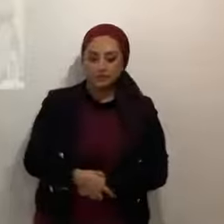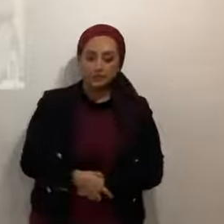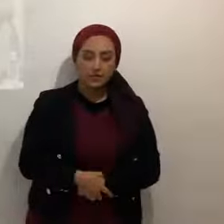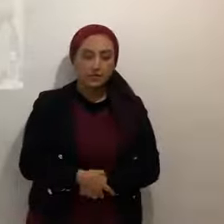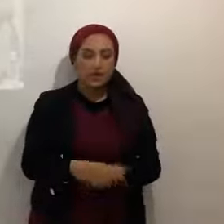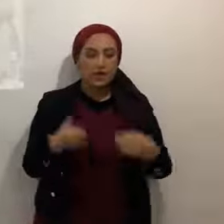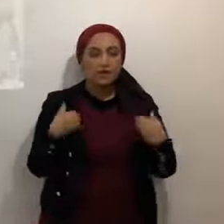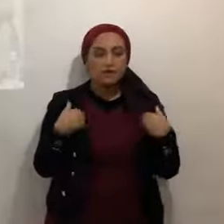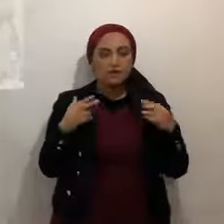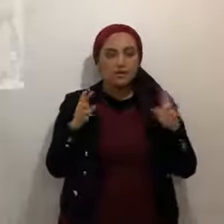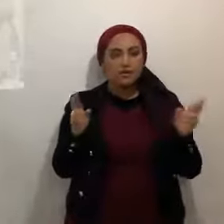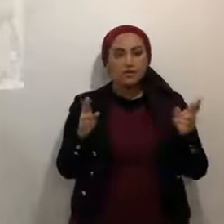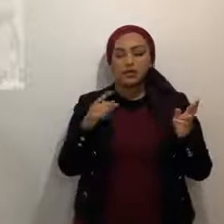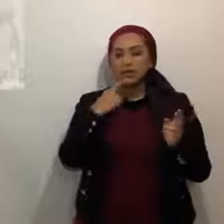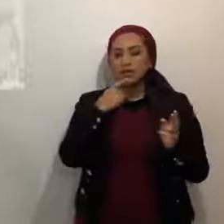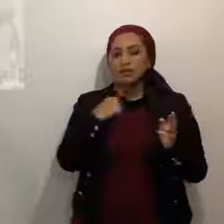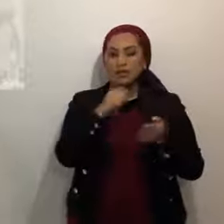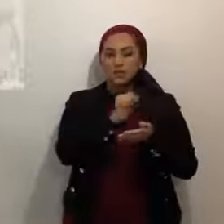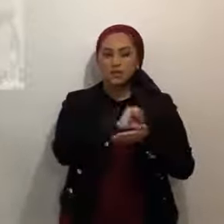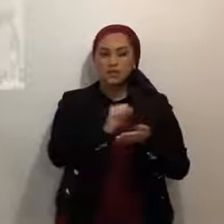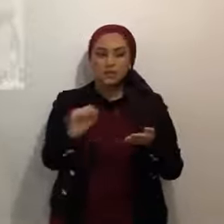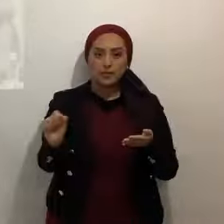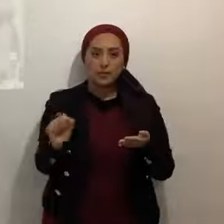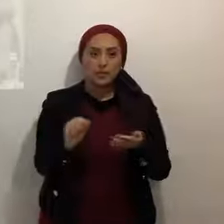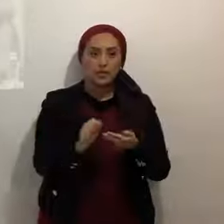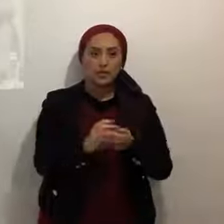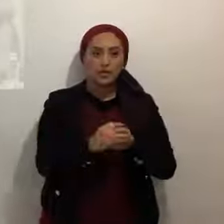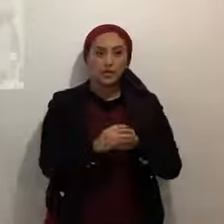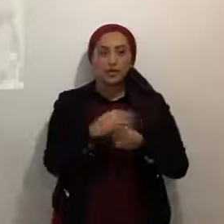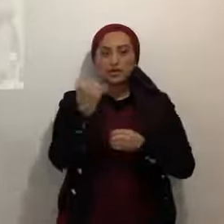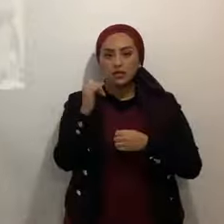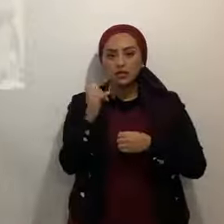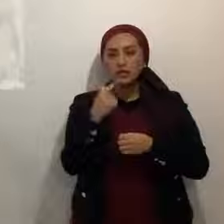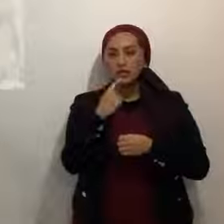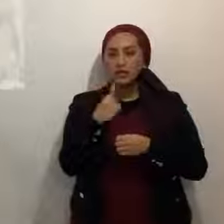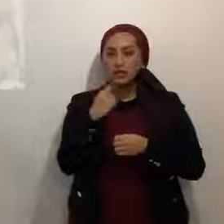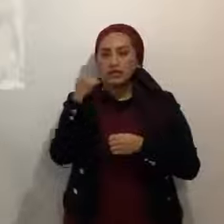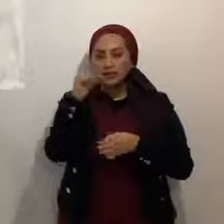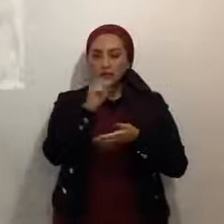un marcador rojo, en amarillo, y un rojo para subrayar abajo.